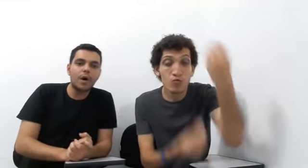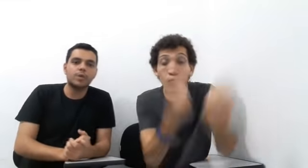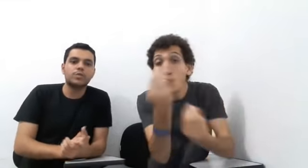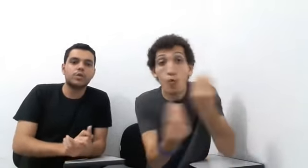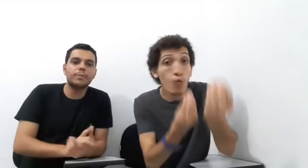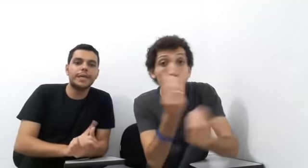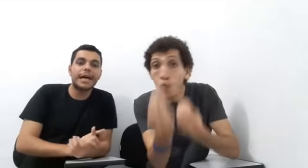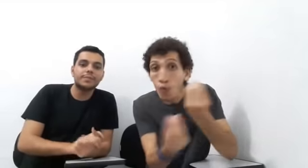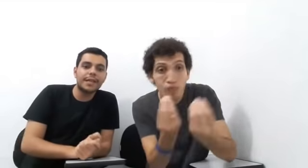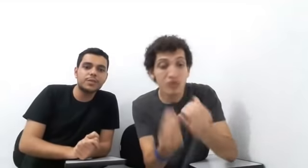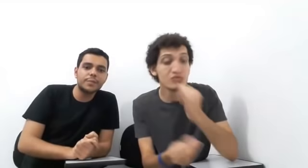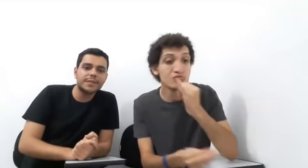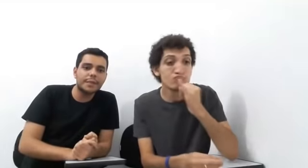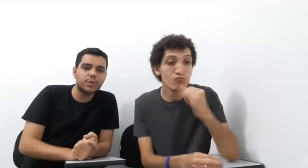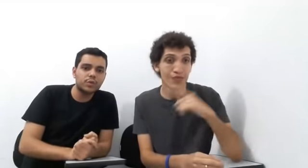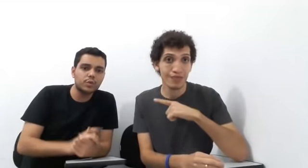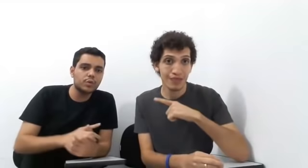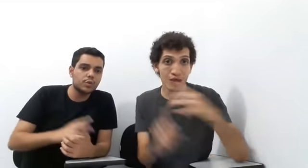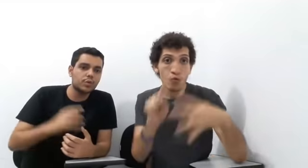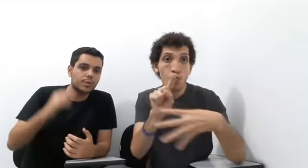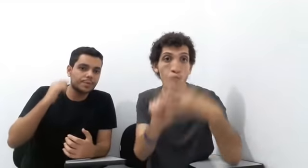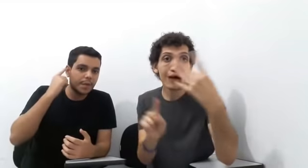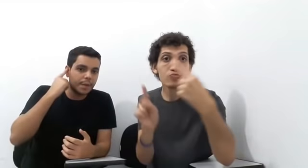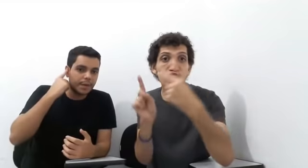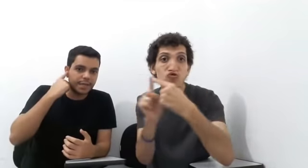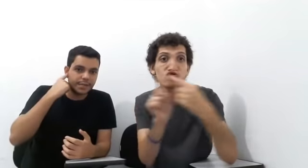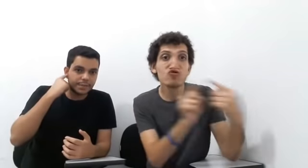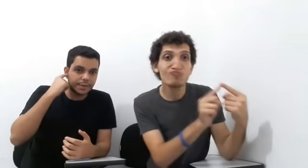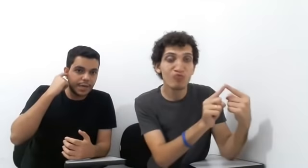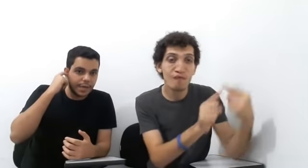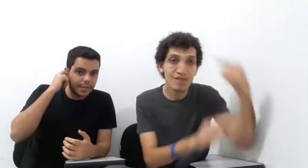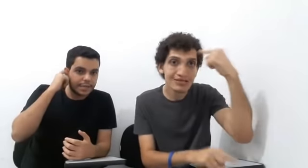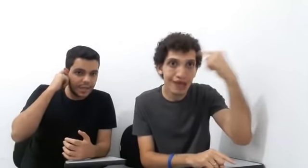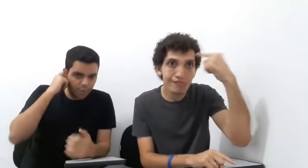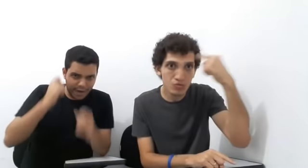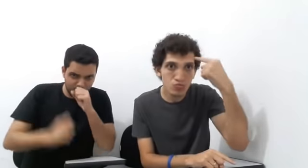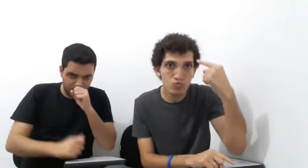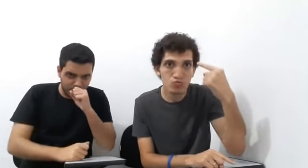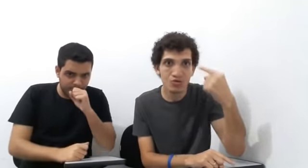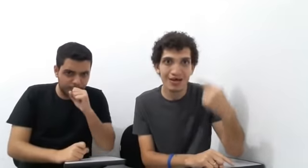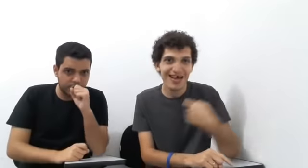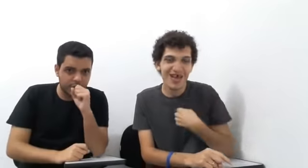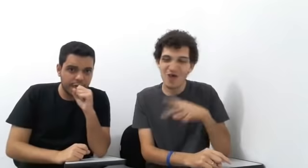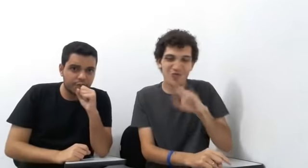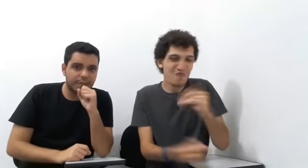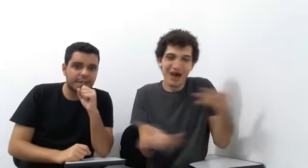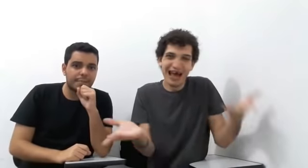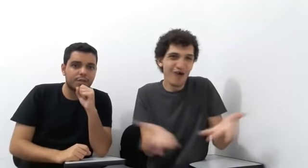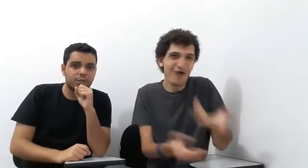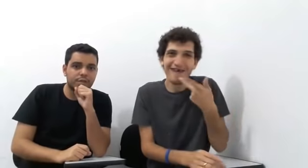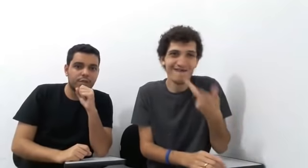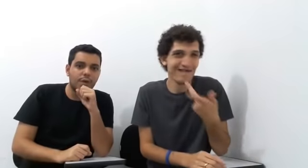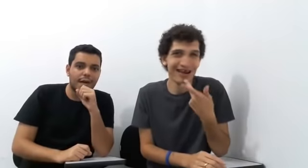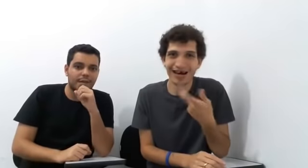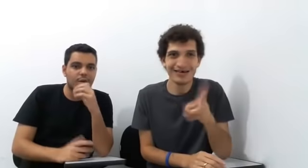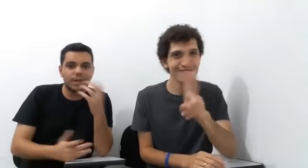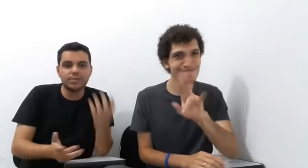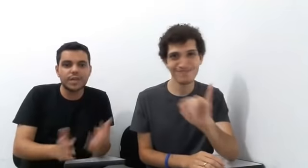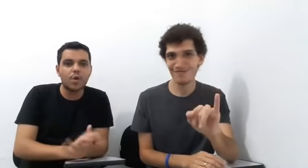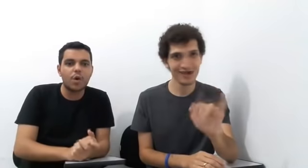abordo sobre as bases do pensamento surdo. Por exemplo, existem 4 tipos de pensamentos conceituais. Agora não tem como